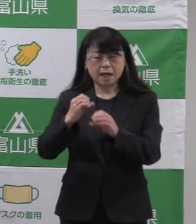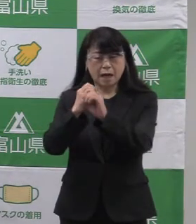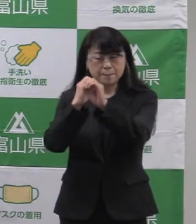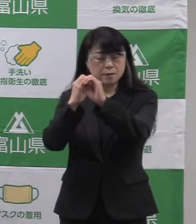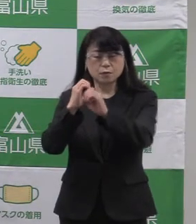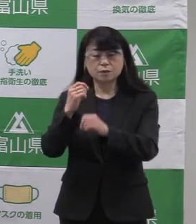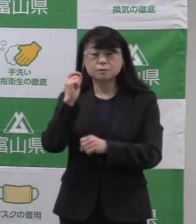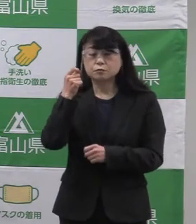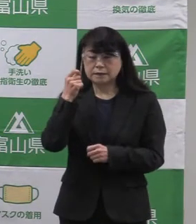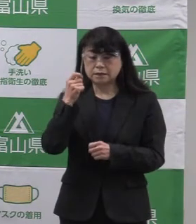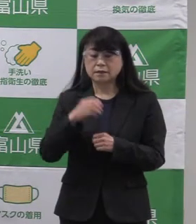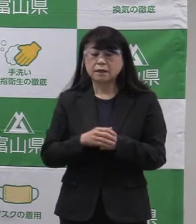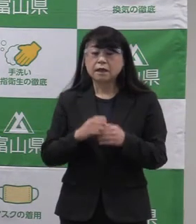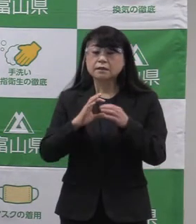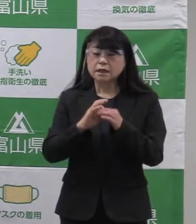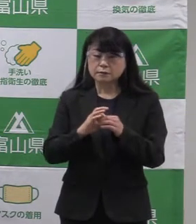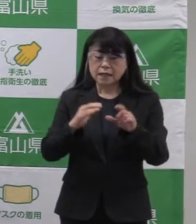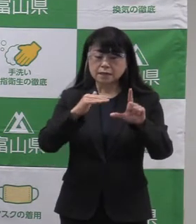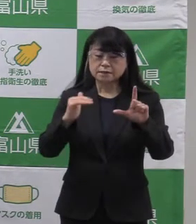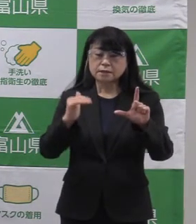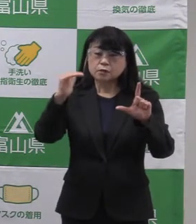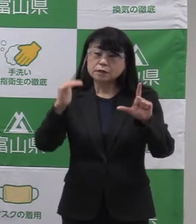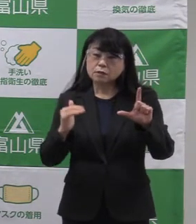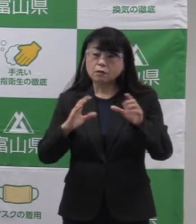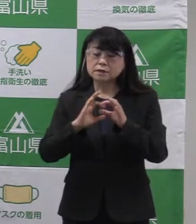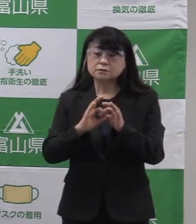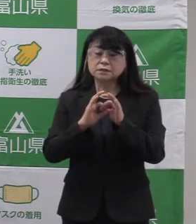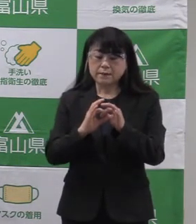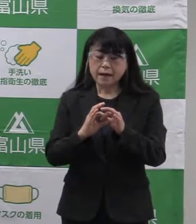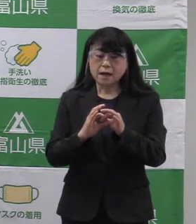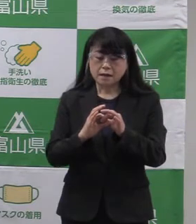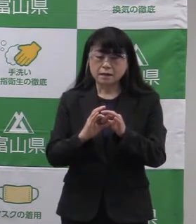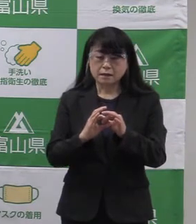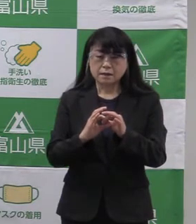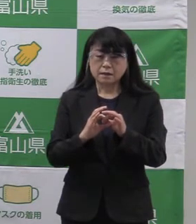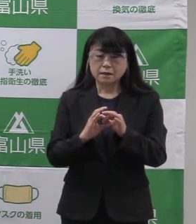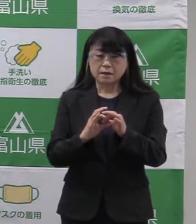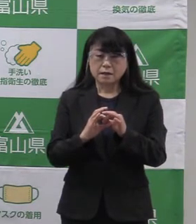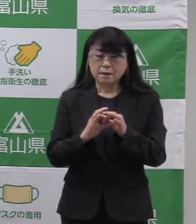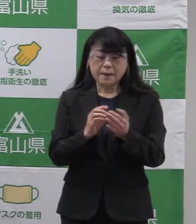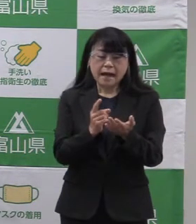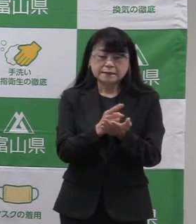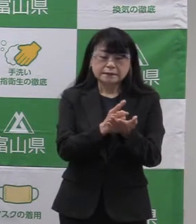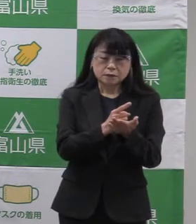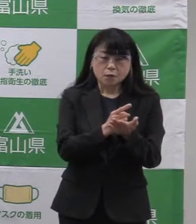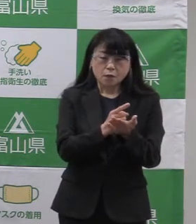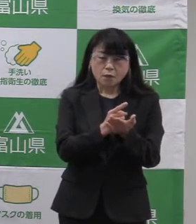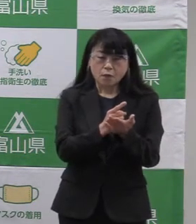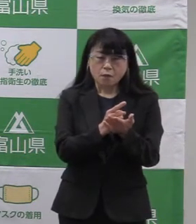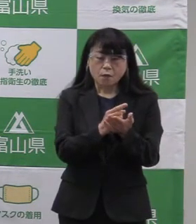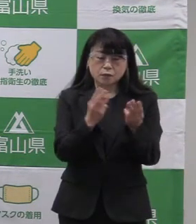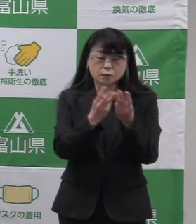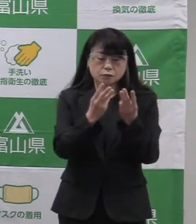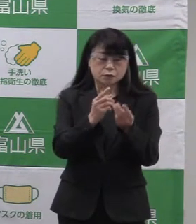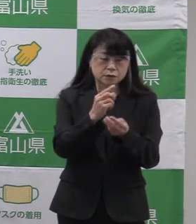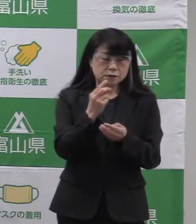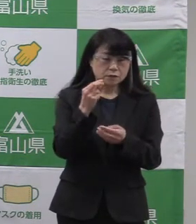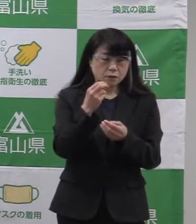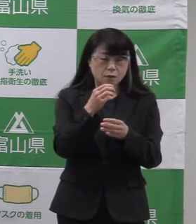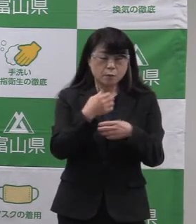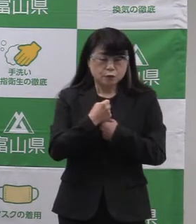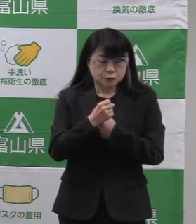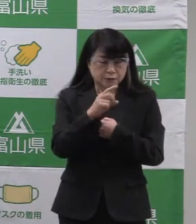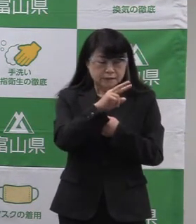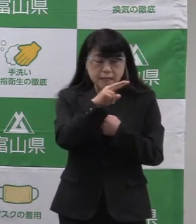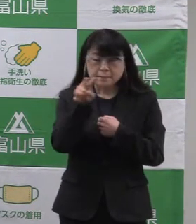であります。ですからステージの移行については引き続き、各種指標の状況を注視するとともに、最新の知